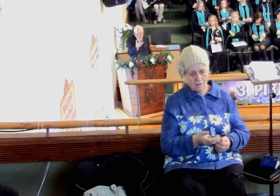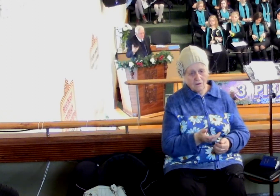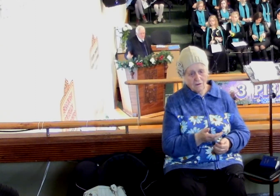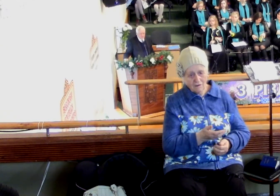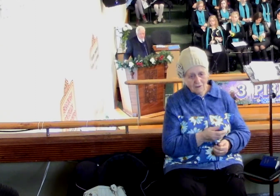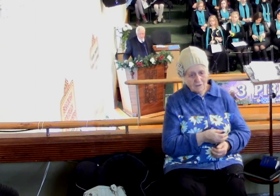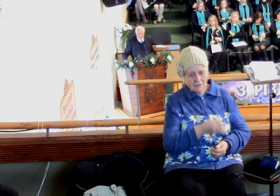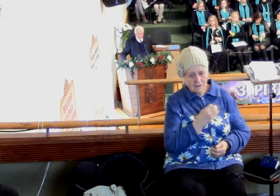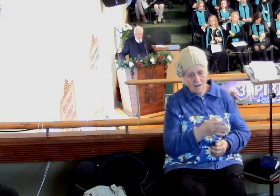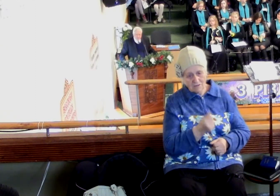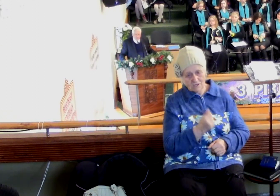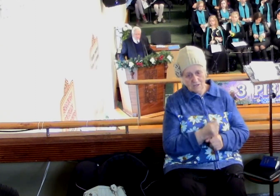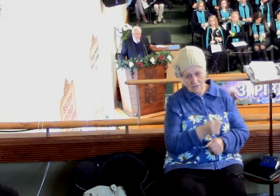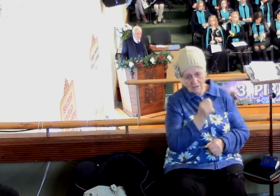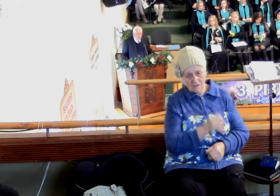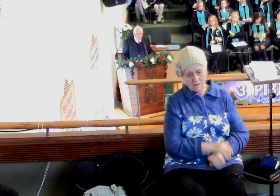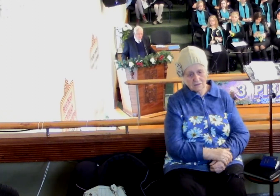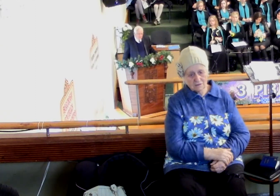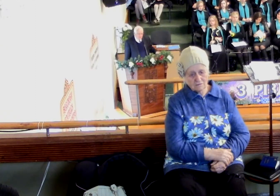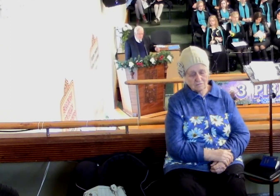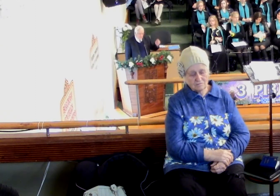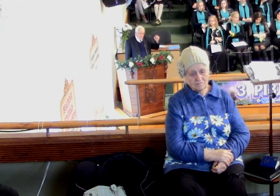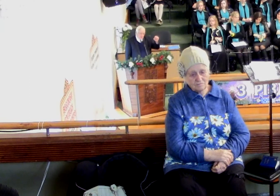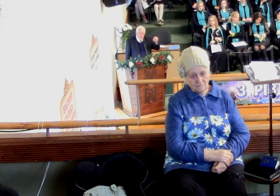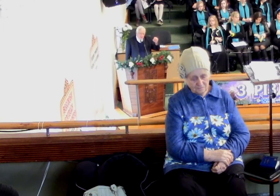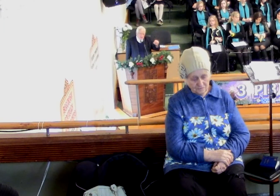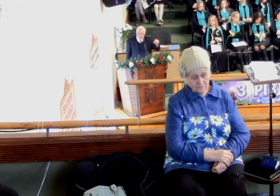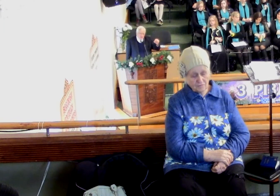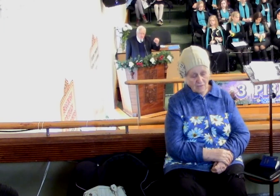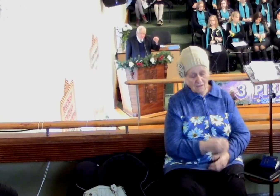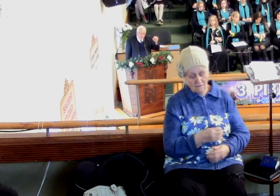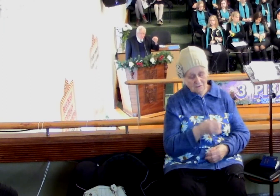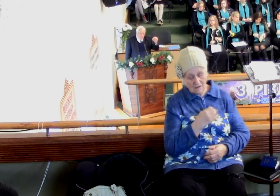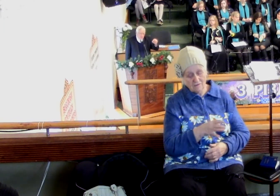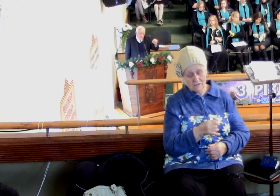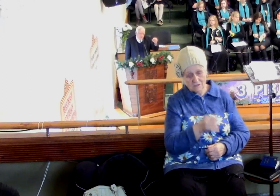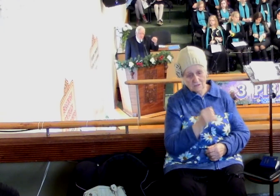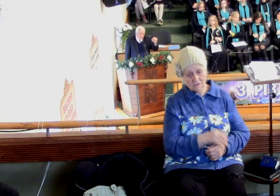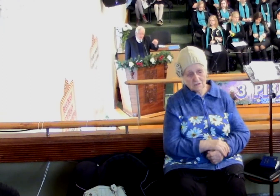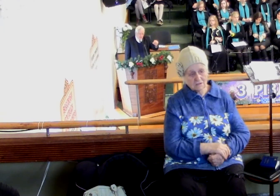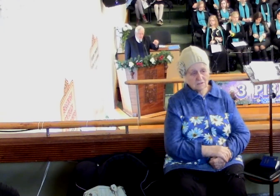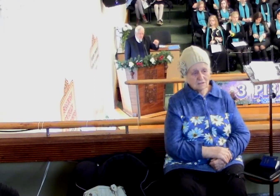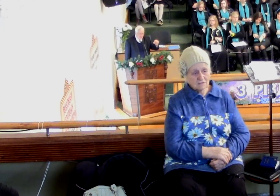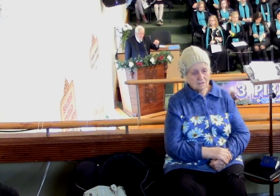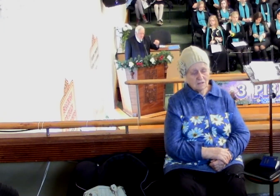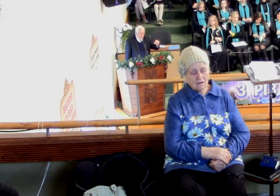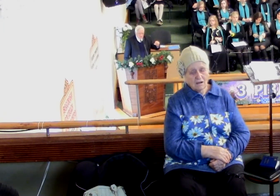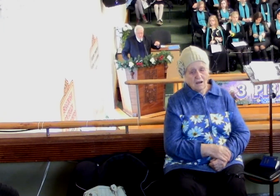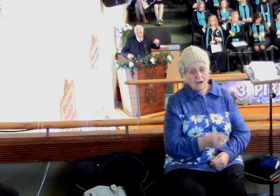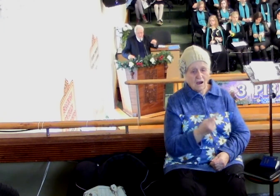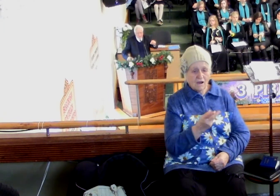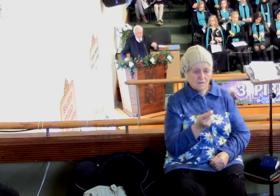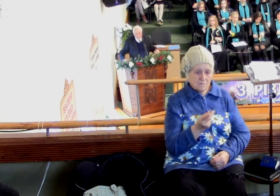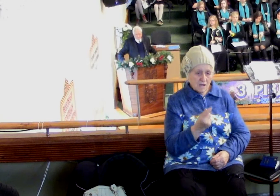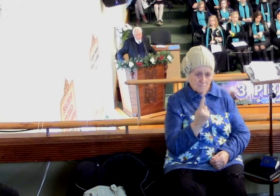Сердца спасенных отличаются тем, что туда однажды проник свет.